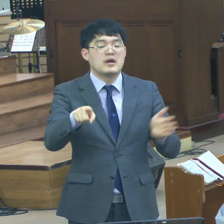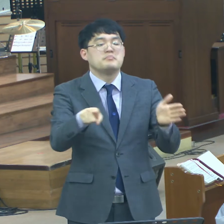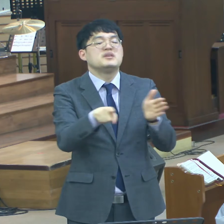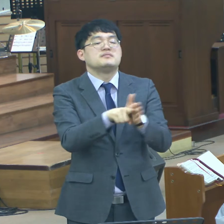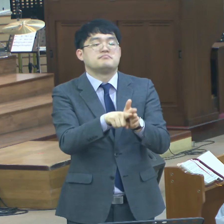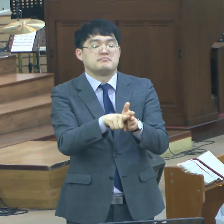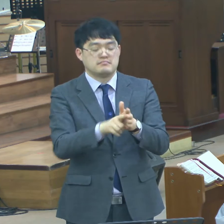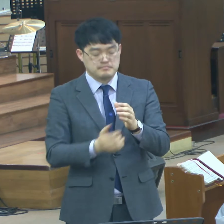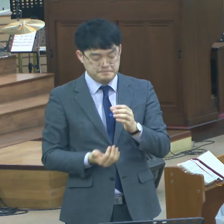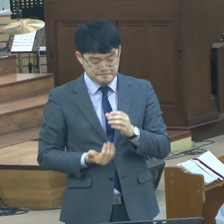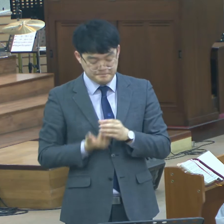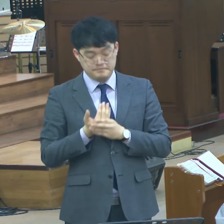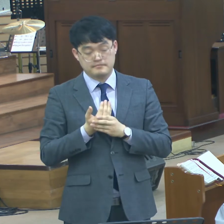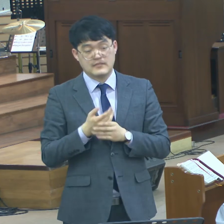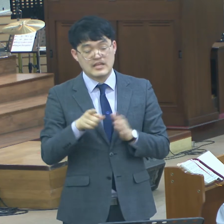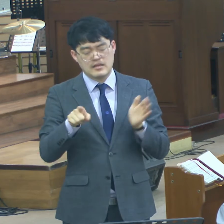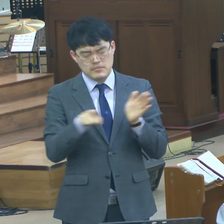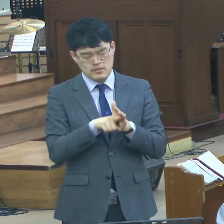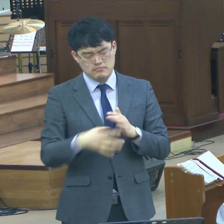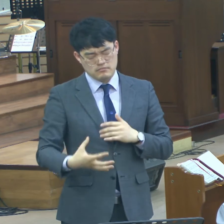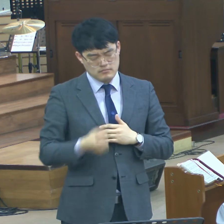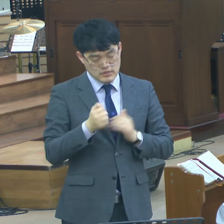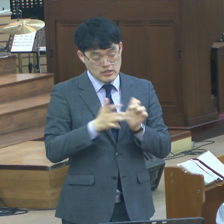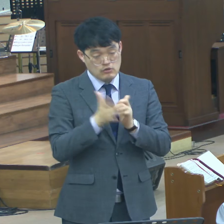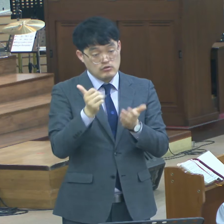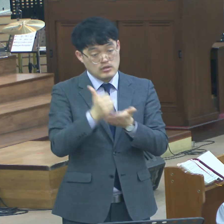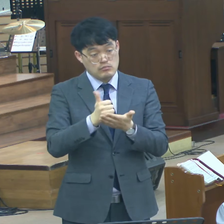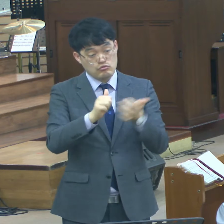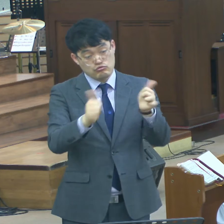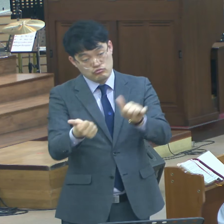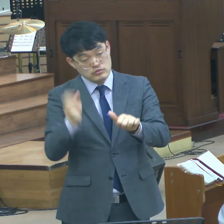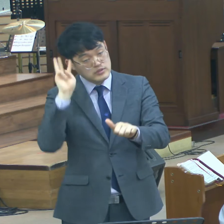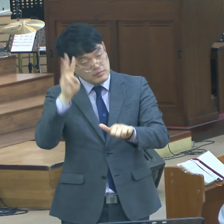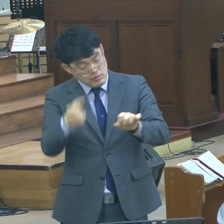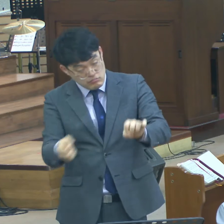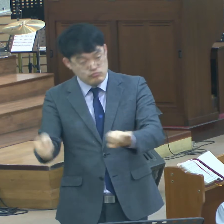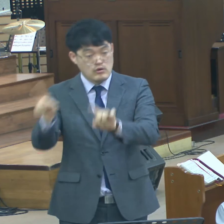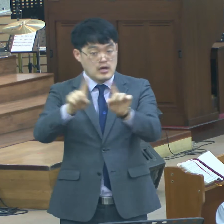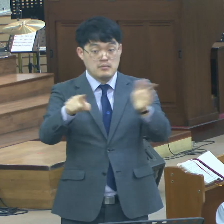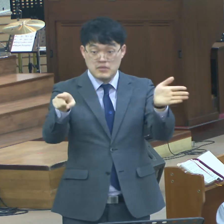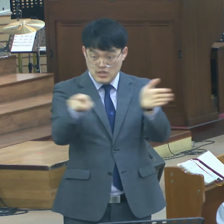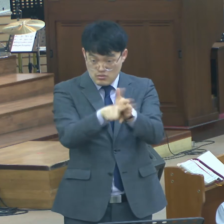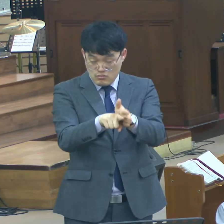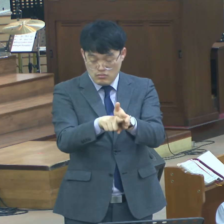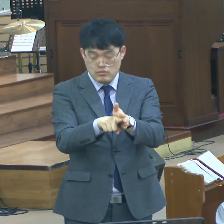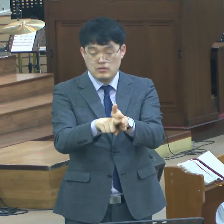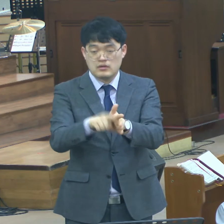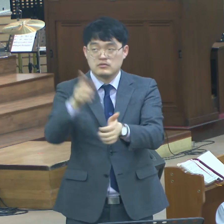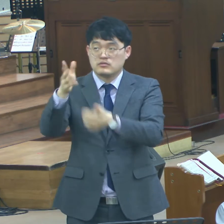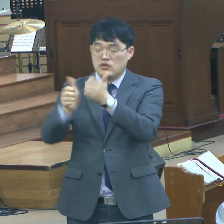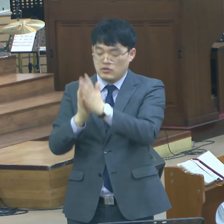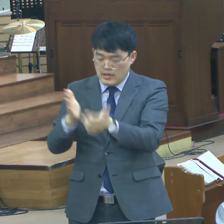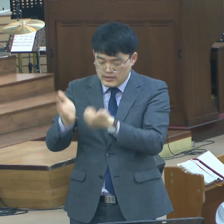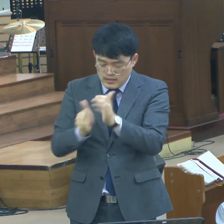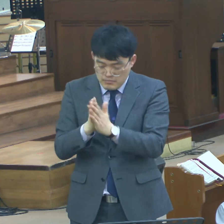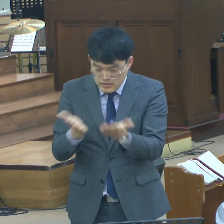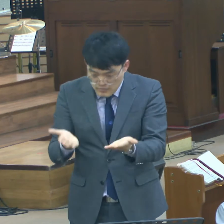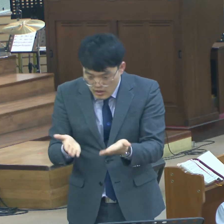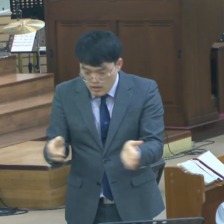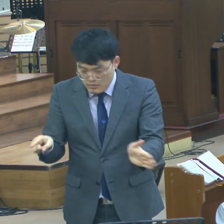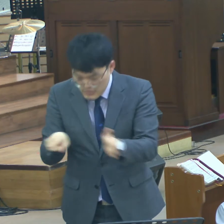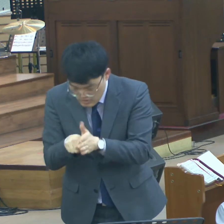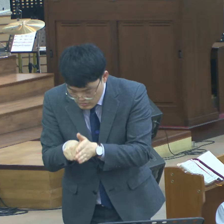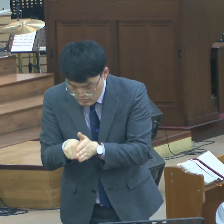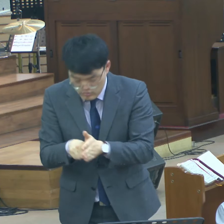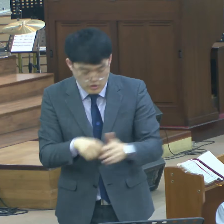생기면 예수님이 3일 만에 부활하신 걸 믿고 그분의 죽음이 나를 위한 죽음으로 믿고 성경이 하나님 말씀으로 믿어지고